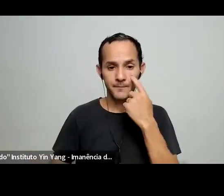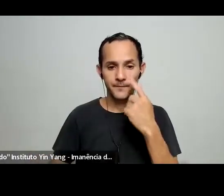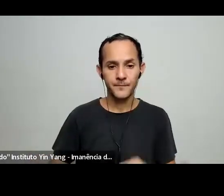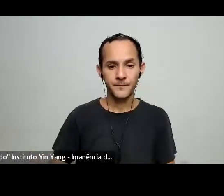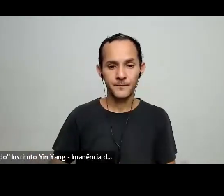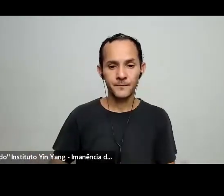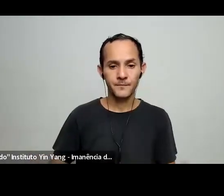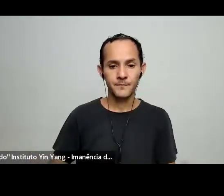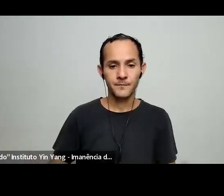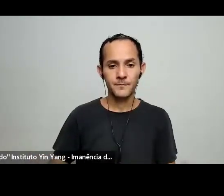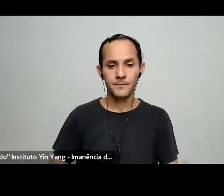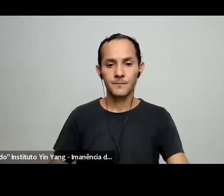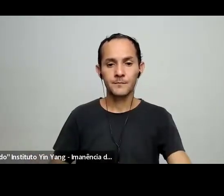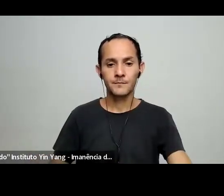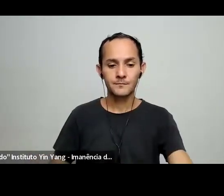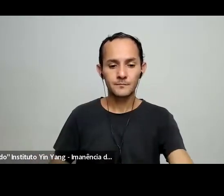apresentação.